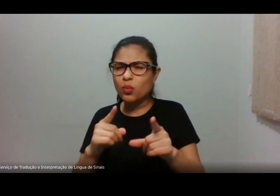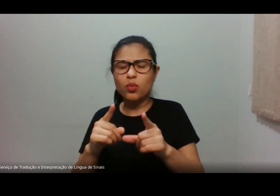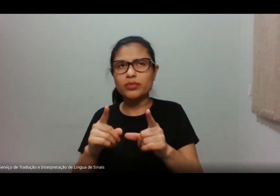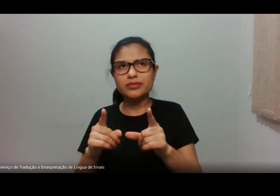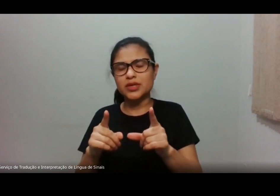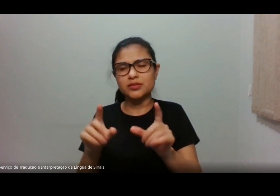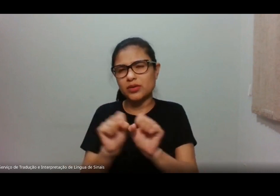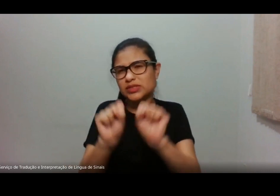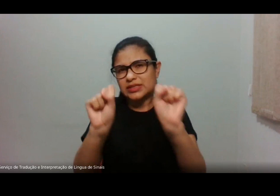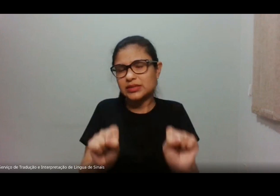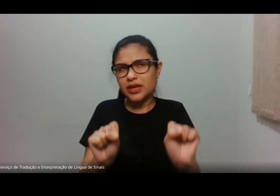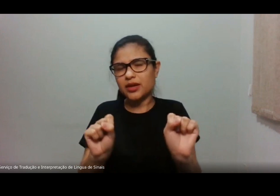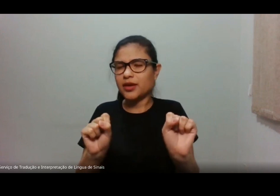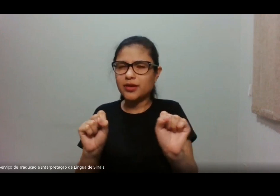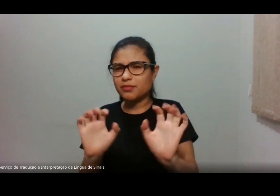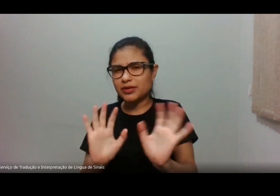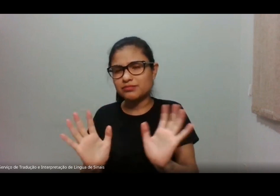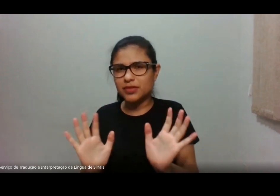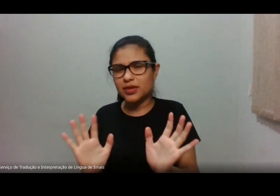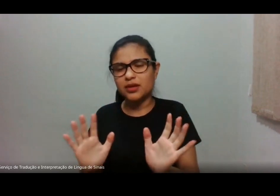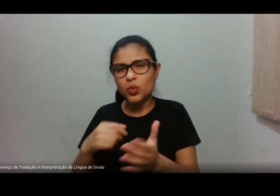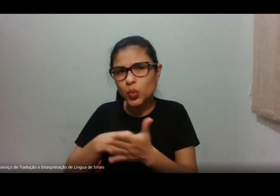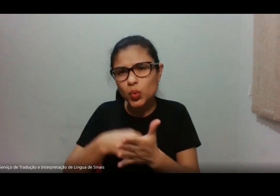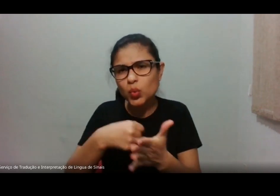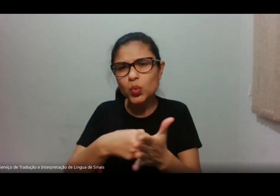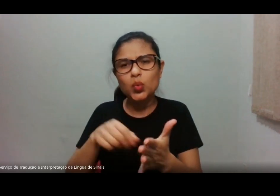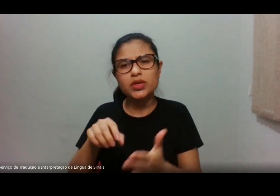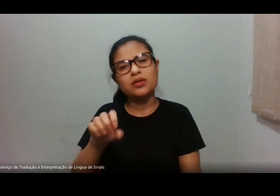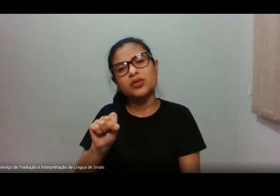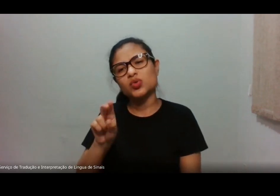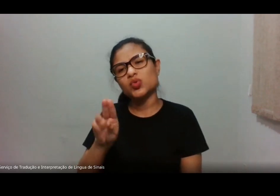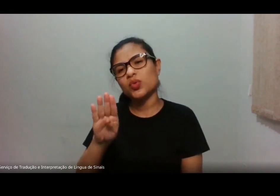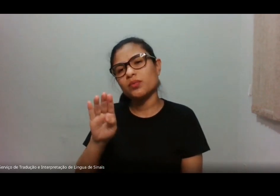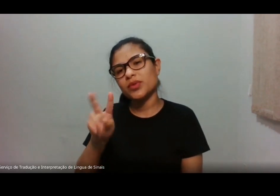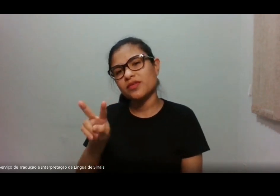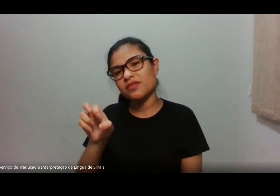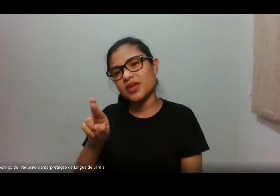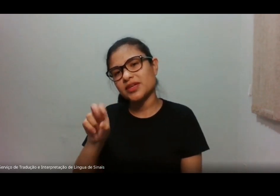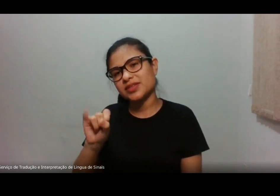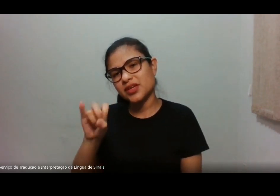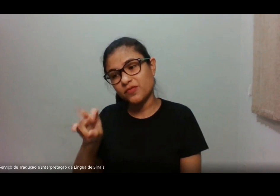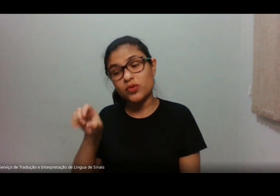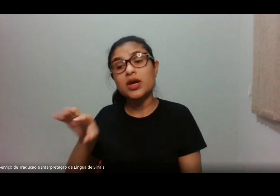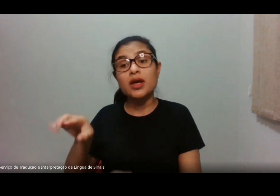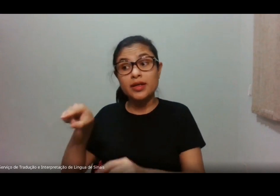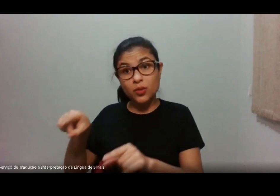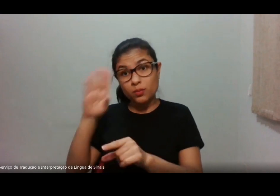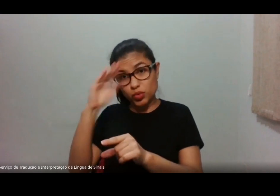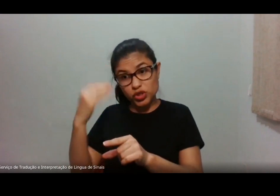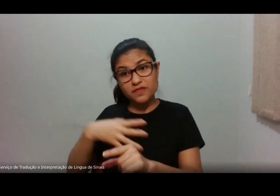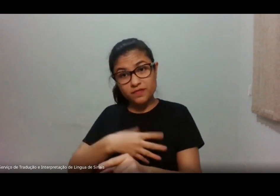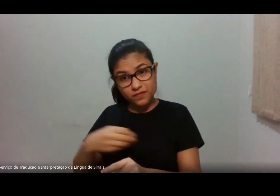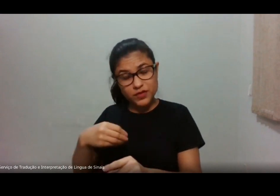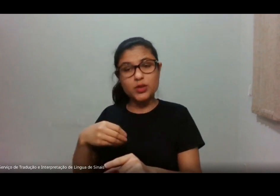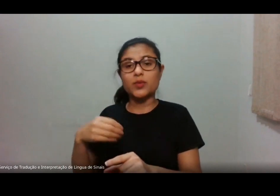subversivo na época. Subversivo, calmo. É, então, ele era filho de camponeses também, lá